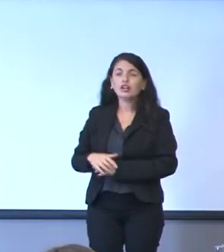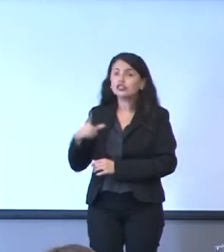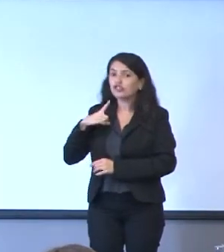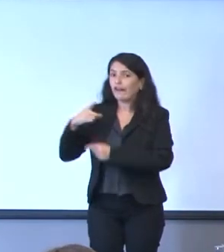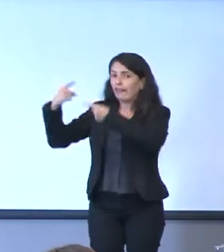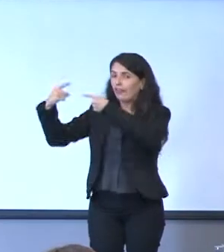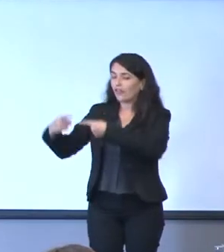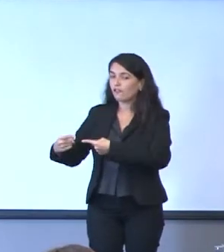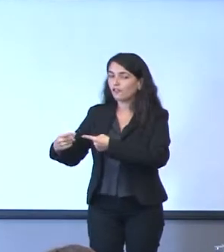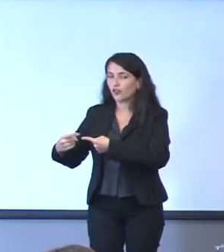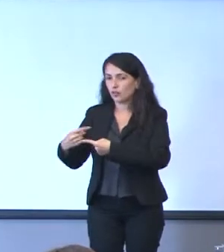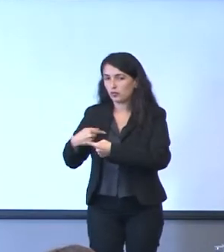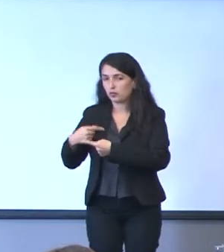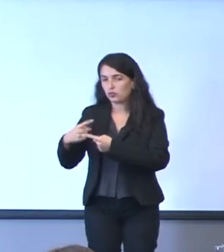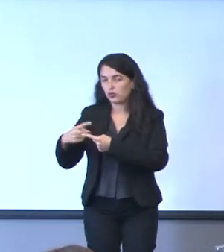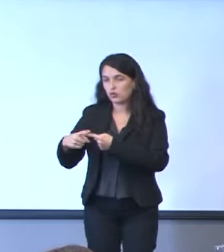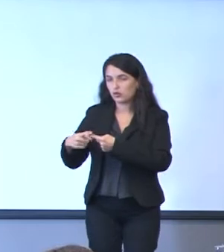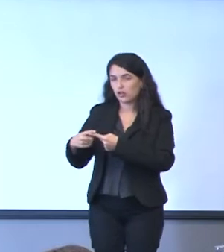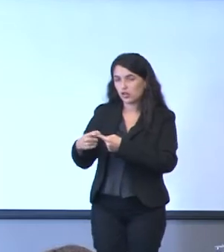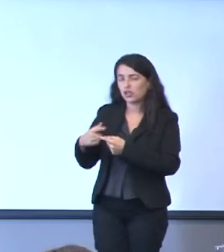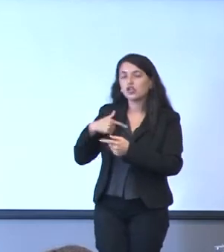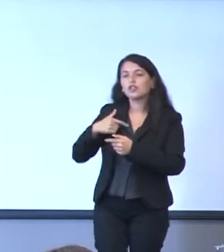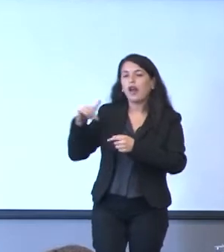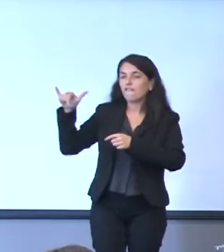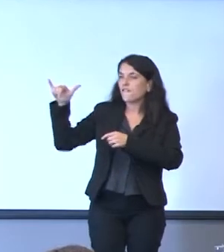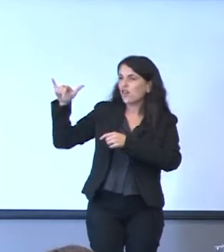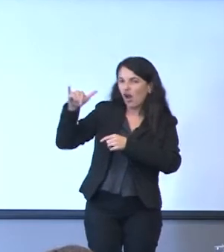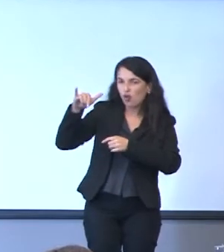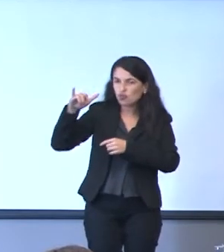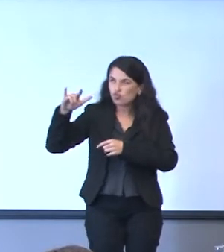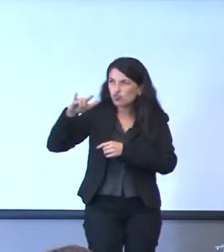acabado de lançar uma nova geração de caças